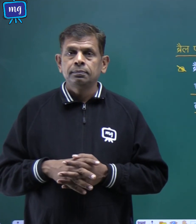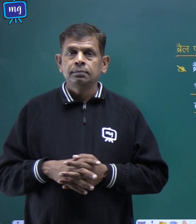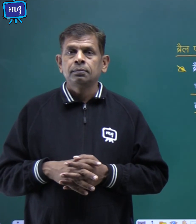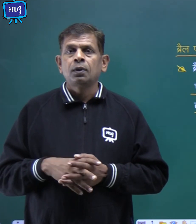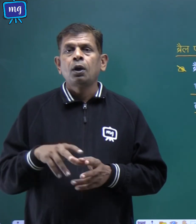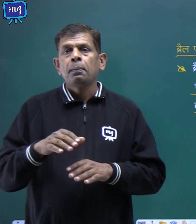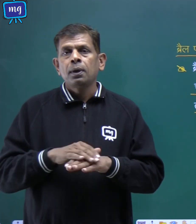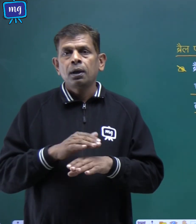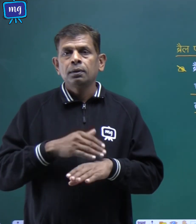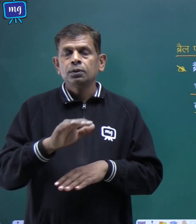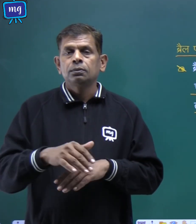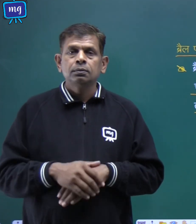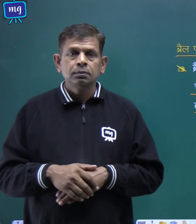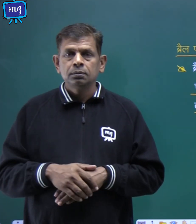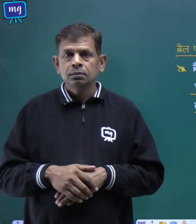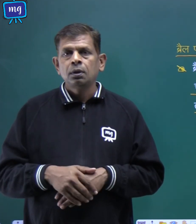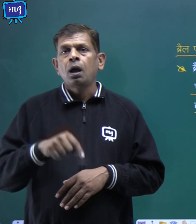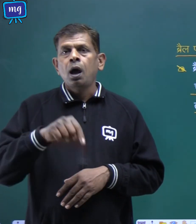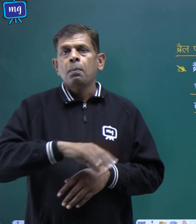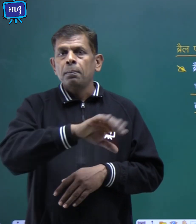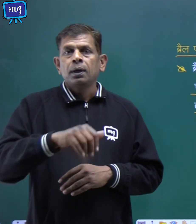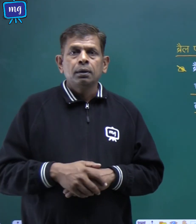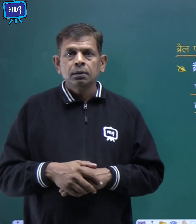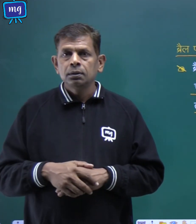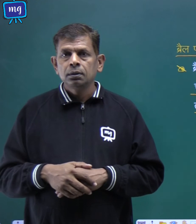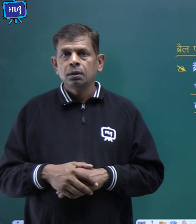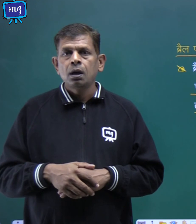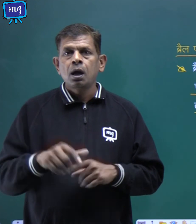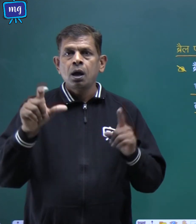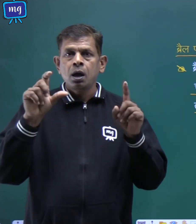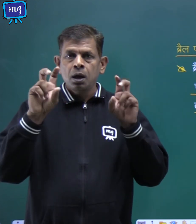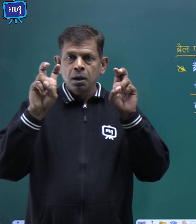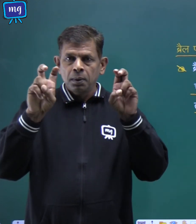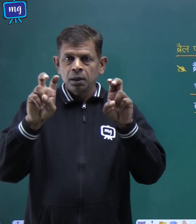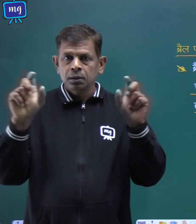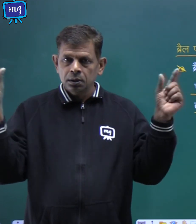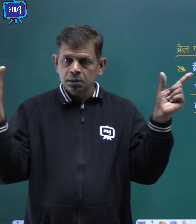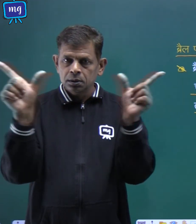तो प्यारे बच्चों, अब हमने पाठ का सारांश